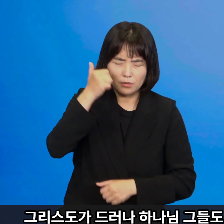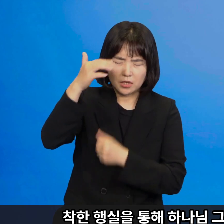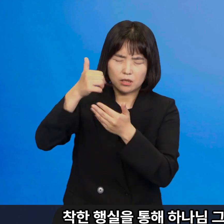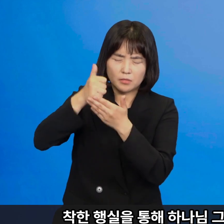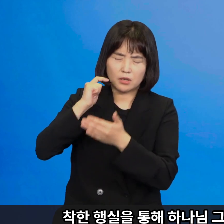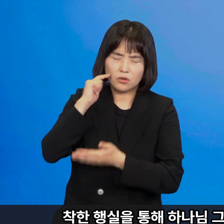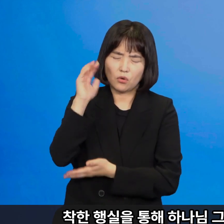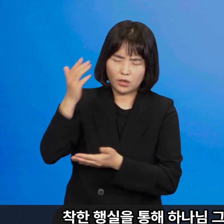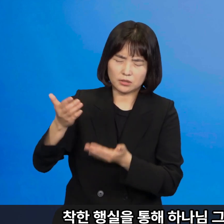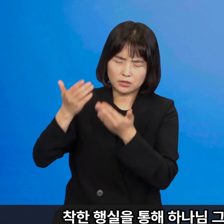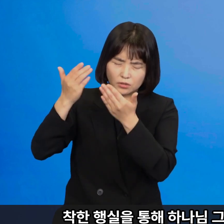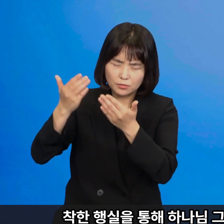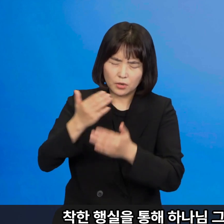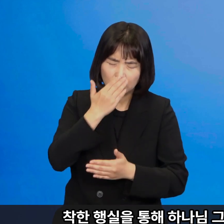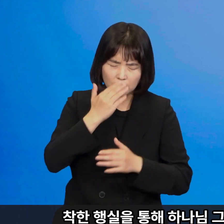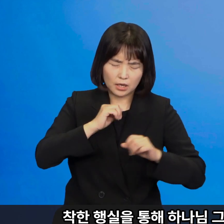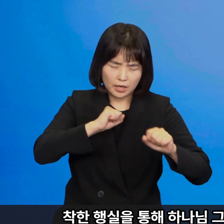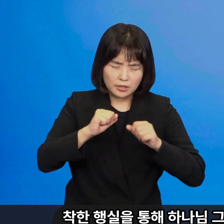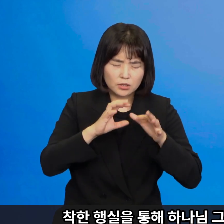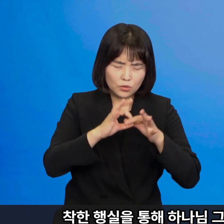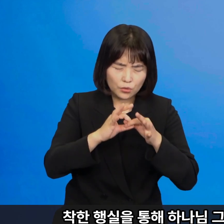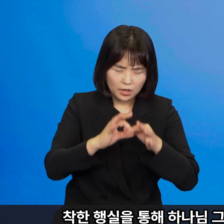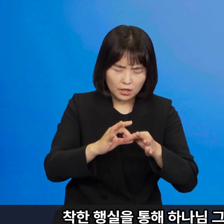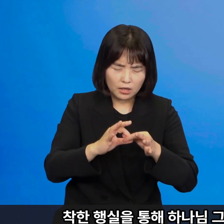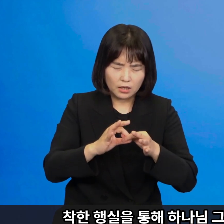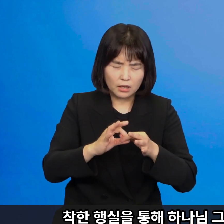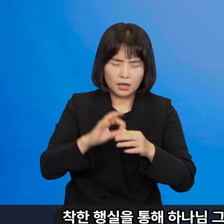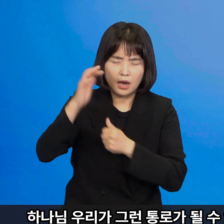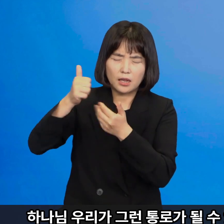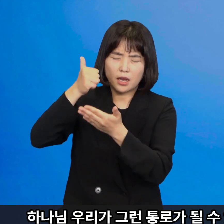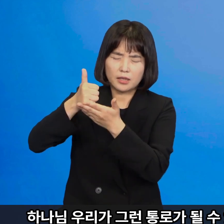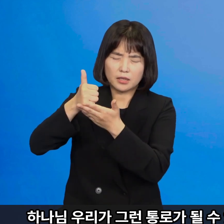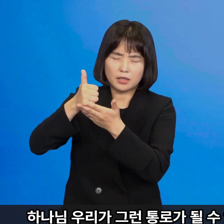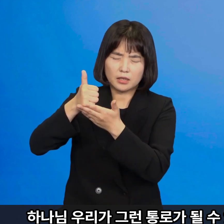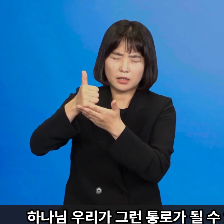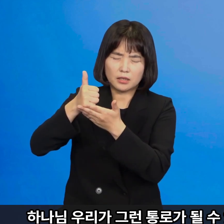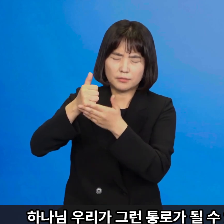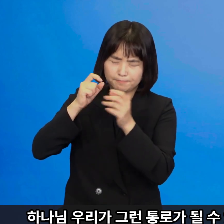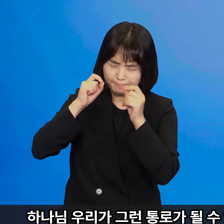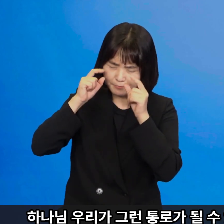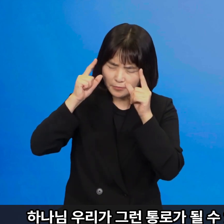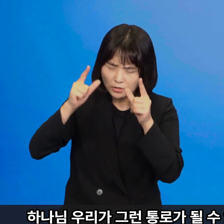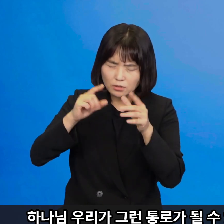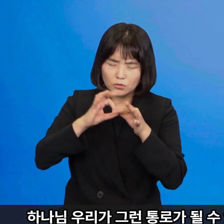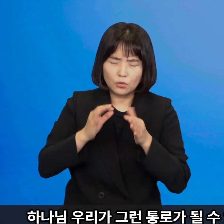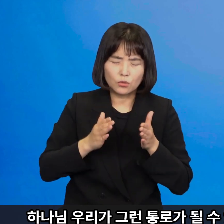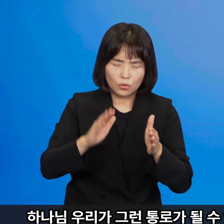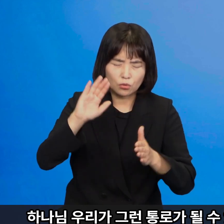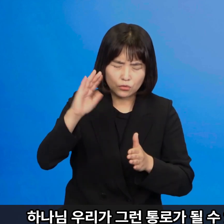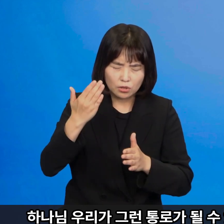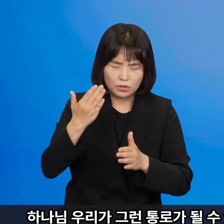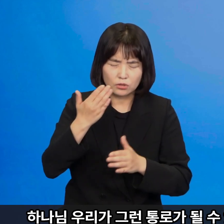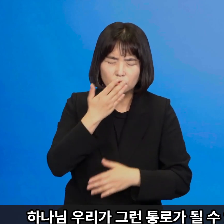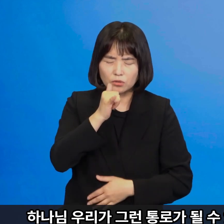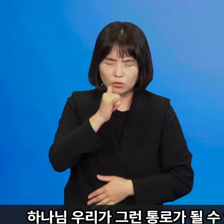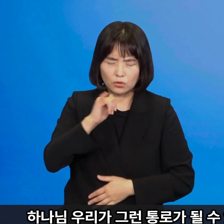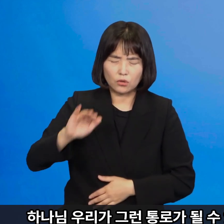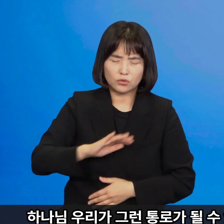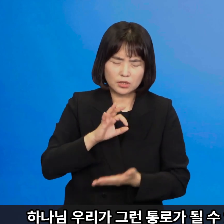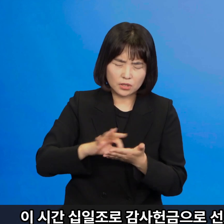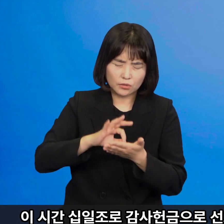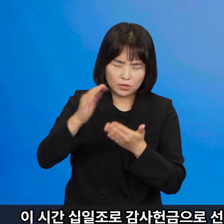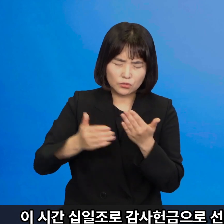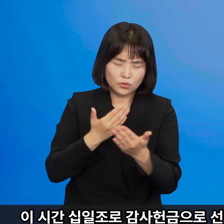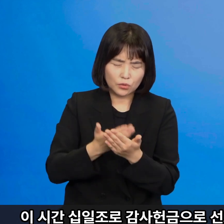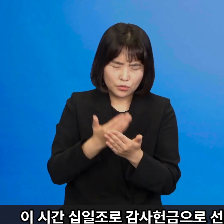돌려드리며 착한 행실을 통해 하나님 그렇게 하나님을 알아갈 수 있는 하나님 우리가 그런 통로가 될 수 있도록 우리를 사용하여